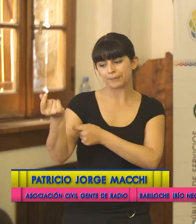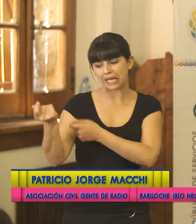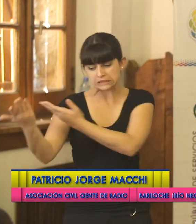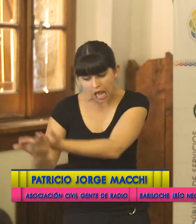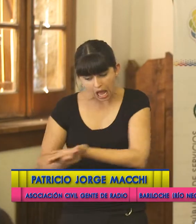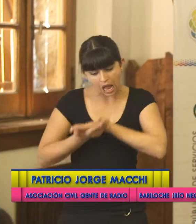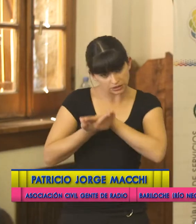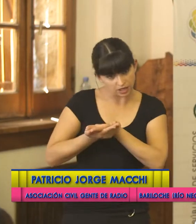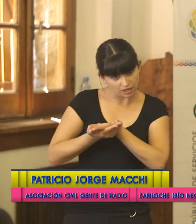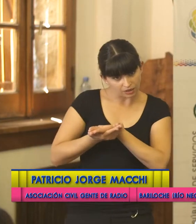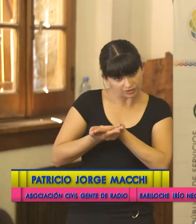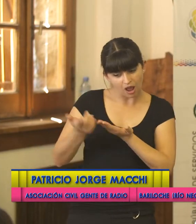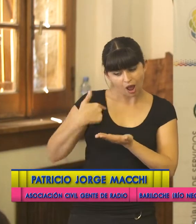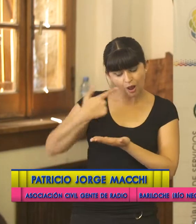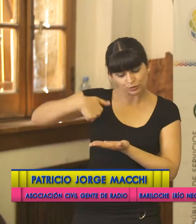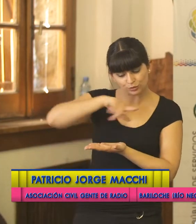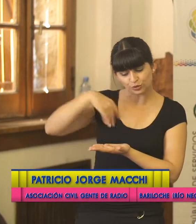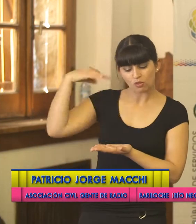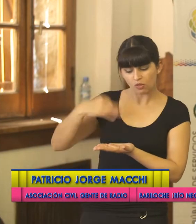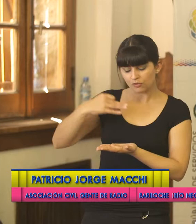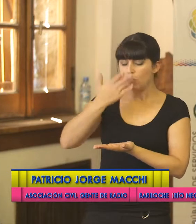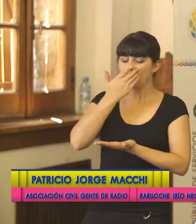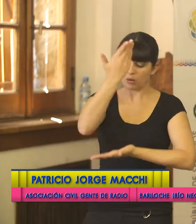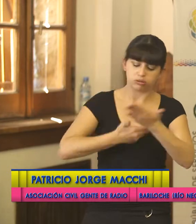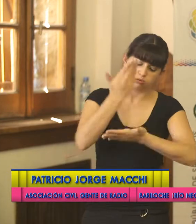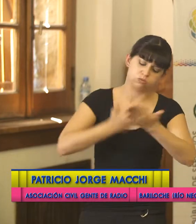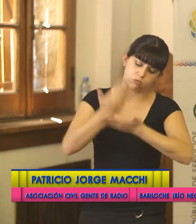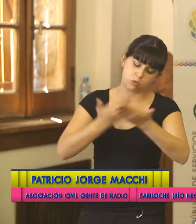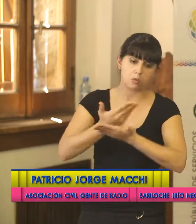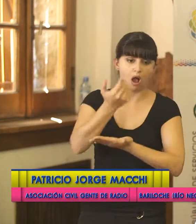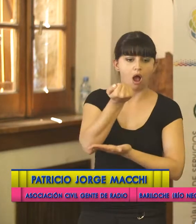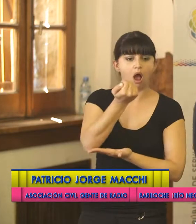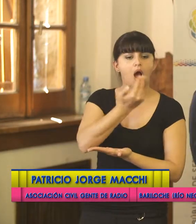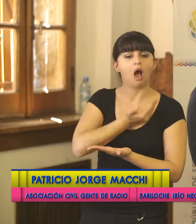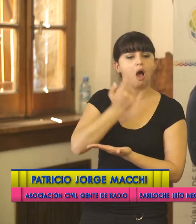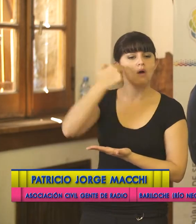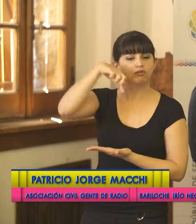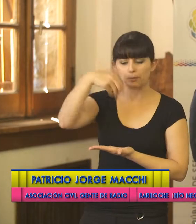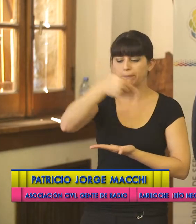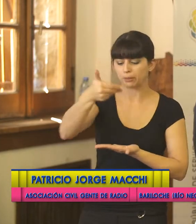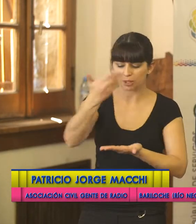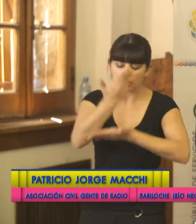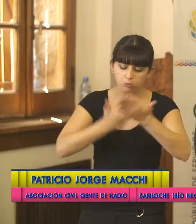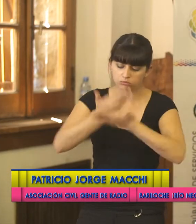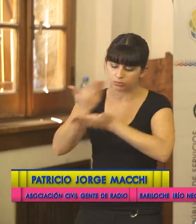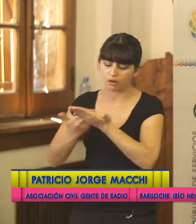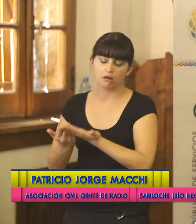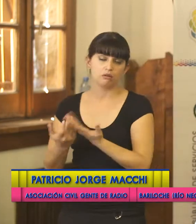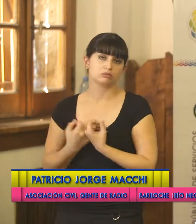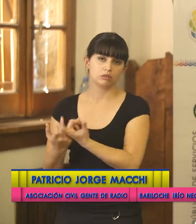tenemos que cumplir con cada uno de los papeles que la afip nos pide así que estas cuestiones que